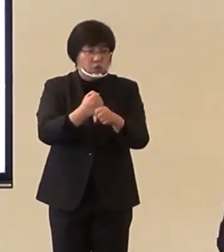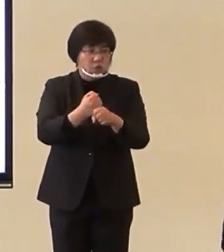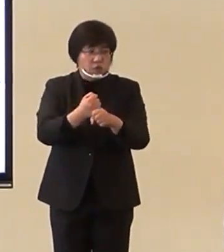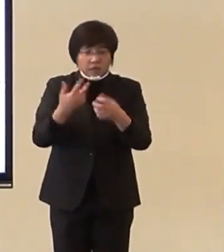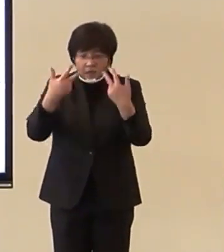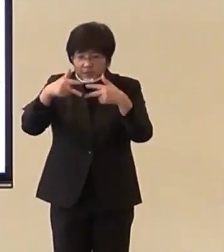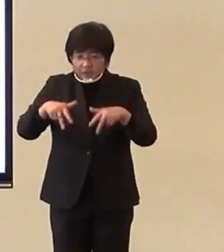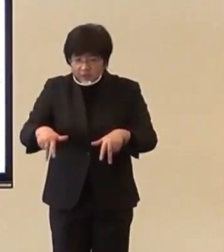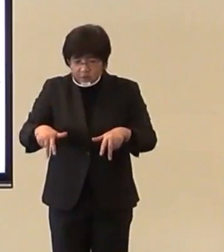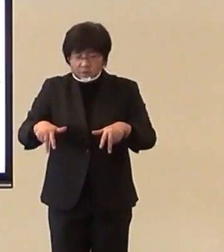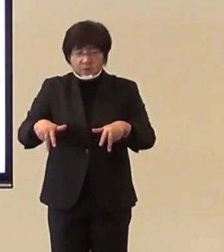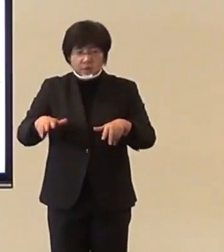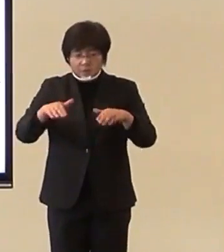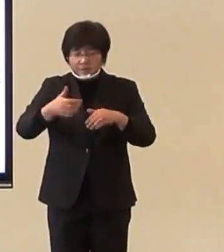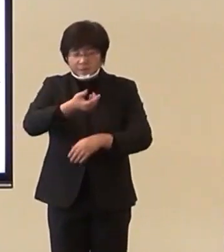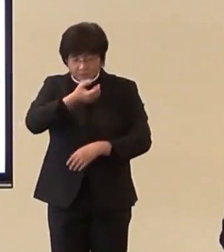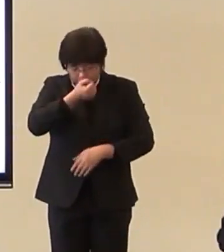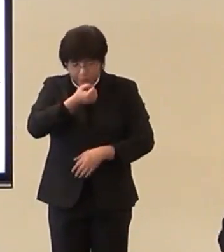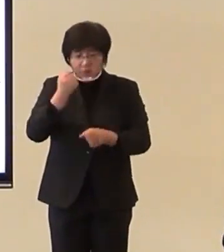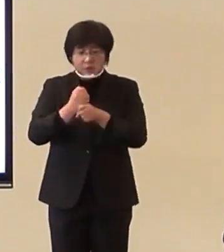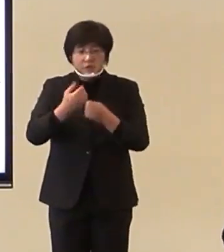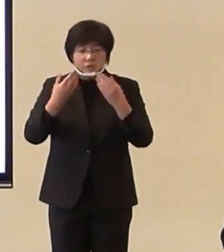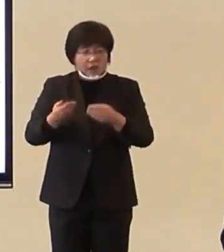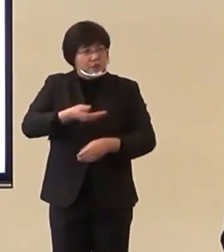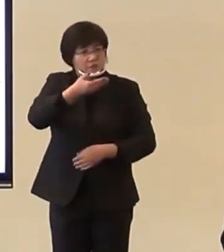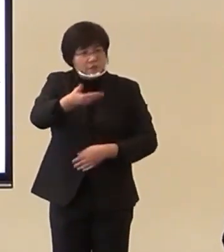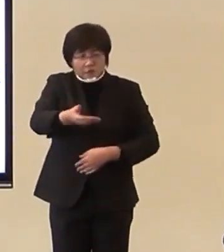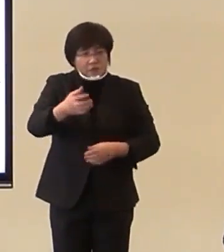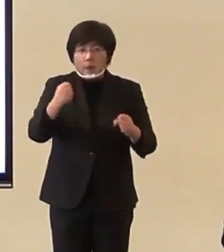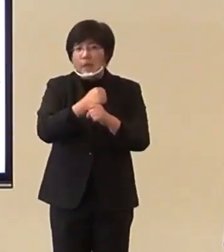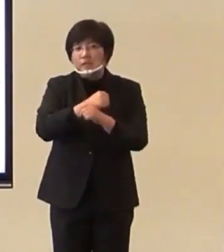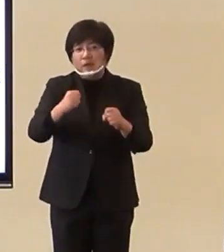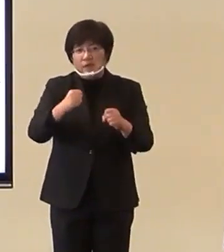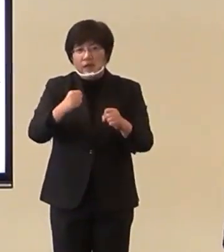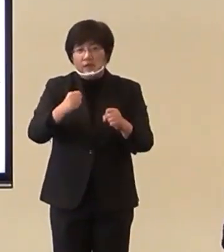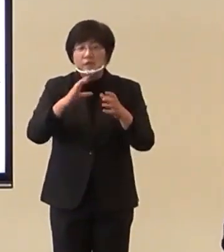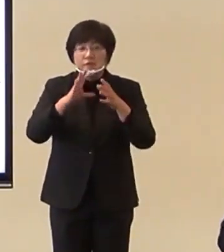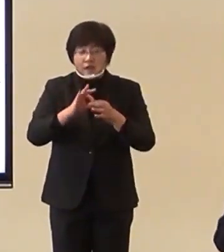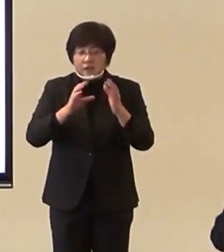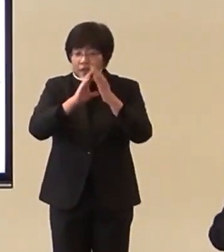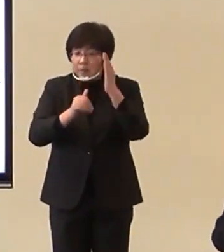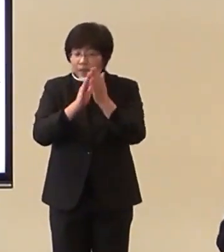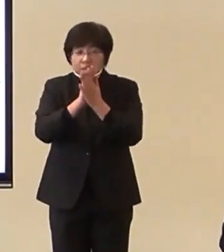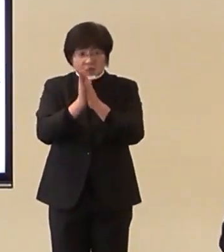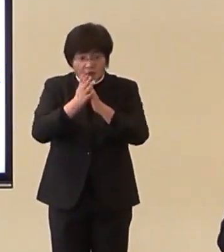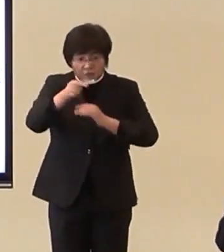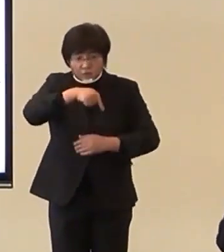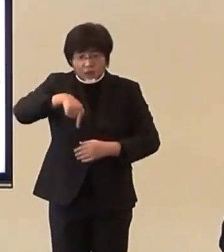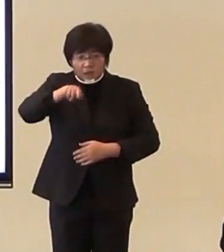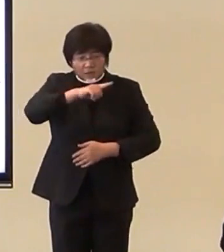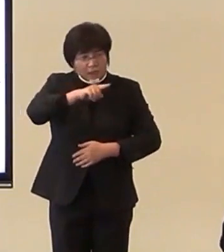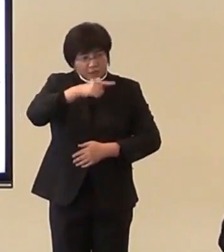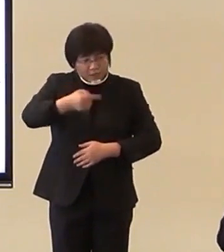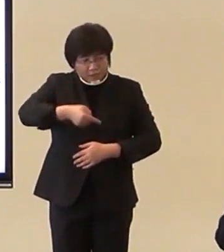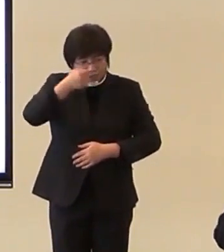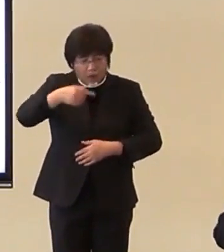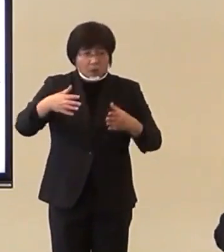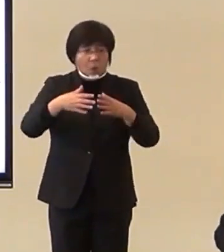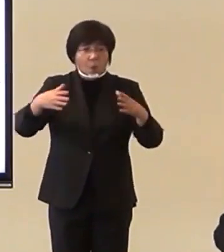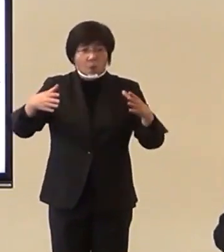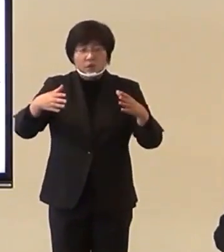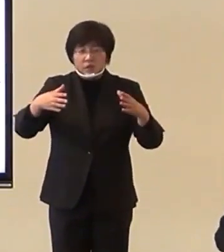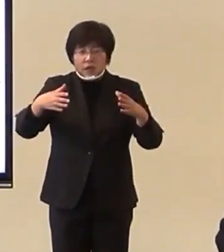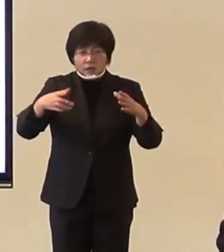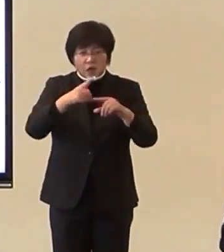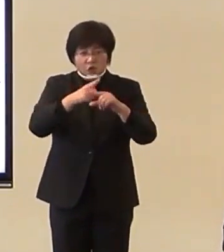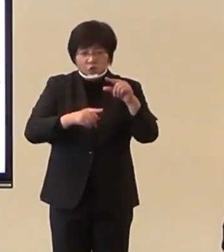部をって言うんじゃ間に合わないですよ。ですから今回山梨県の中で一番大きな市であり中